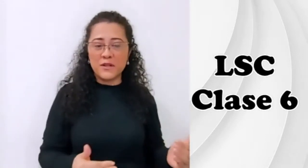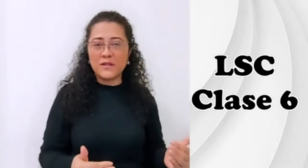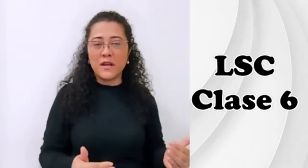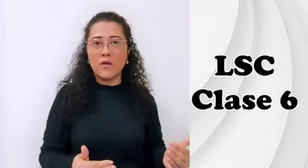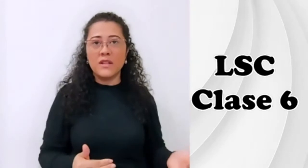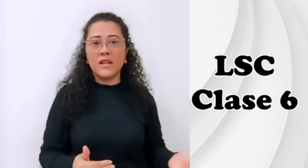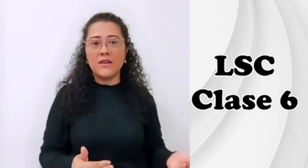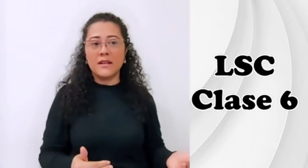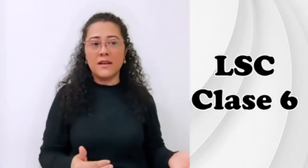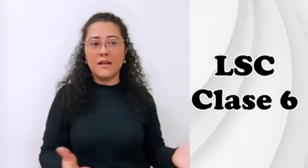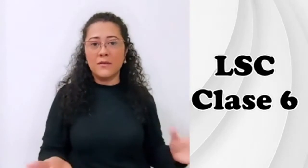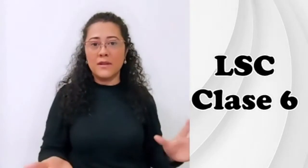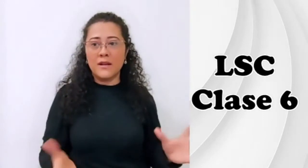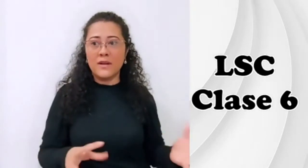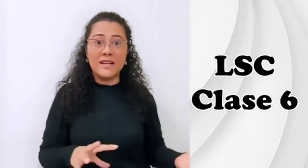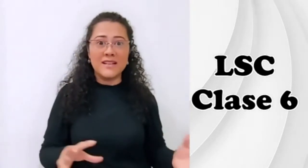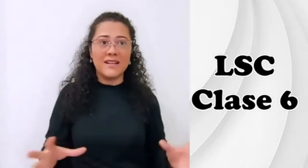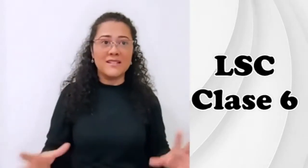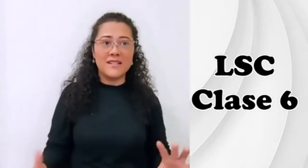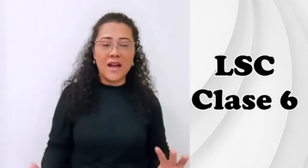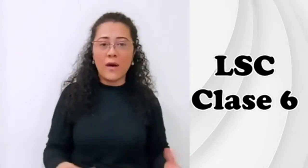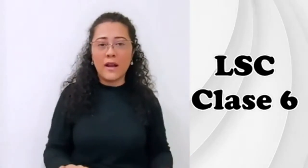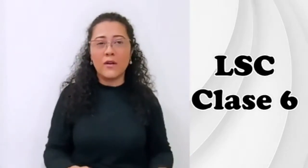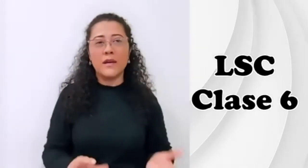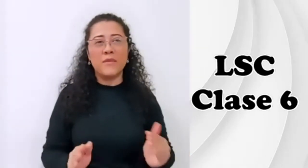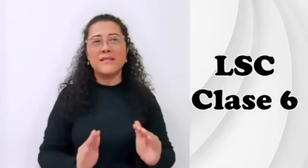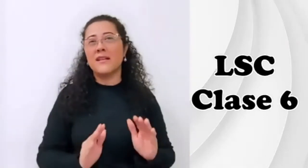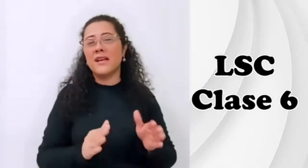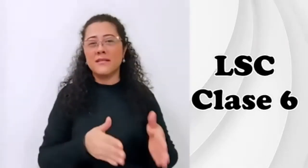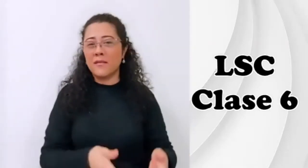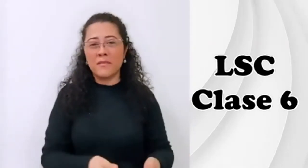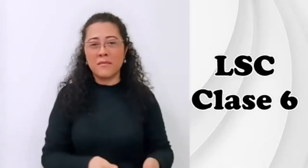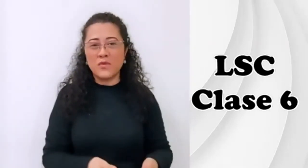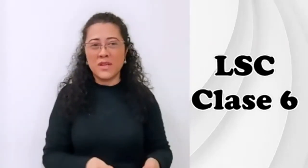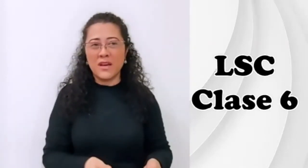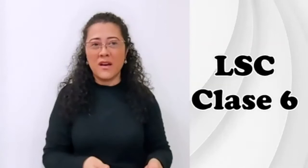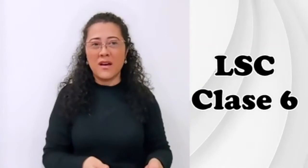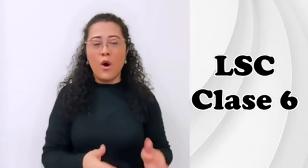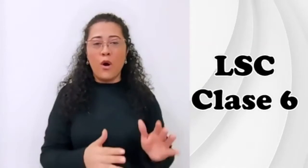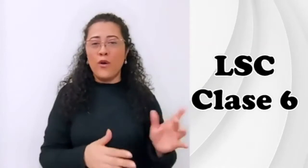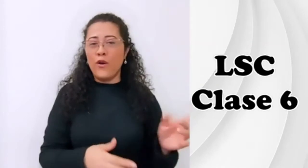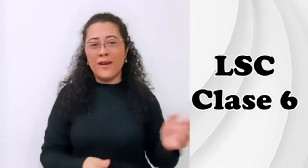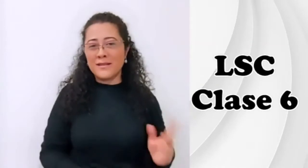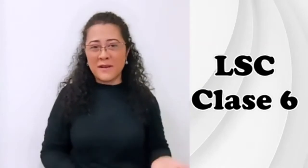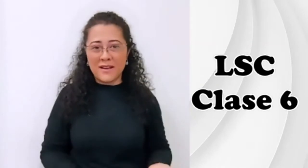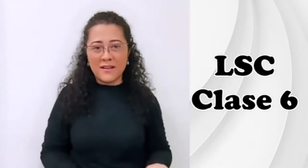sordos han comentado acerca de alguna iglesia que han estado algo y piensan, esta música no es para